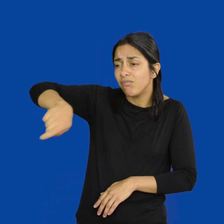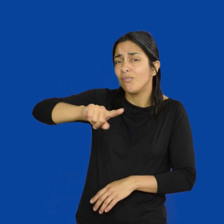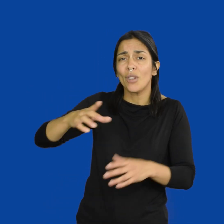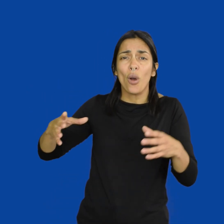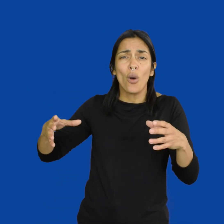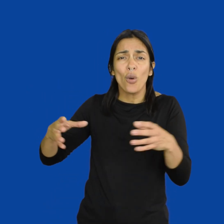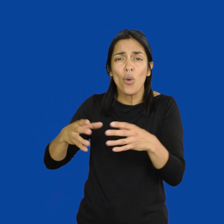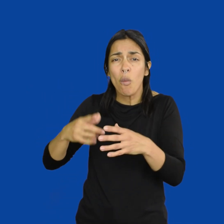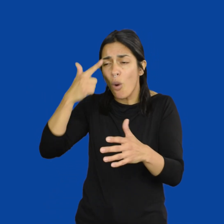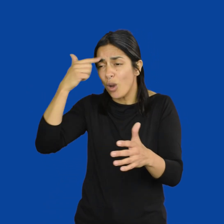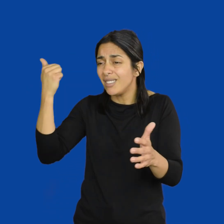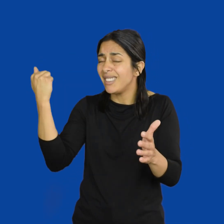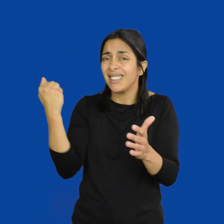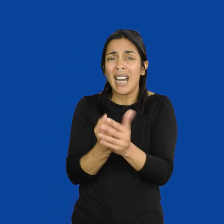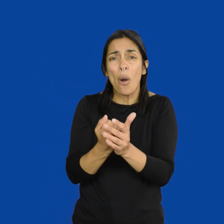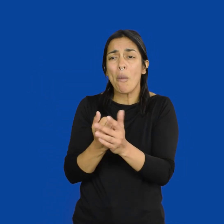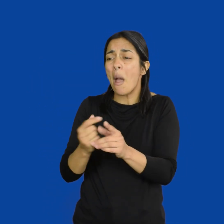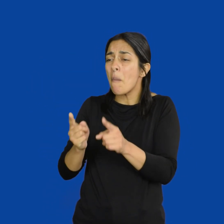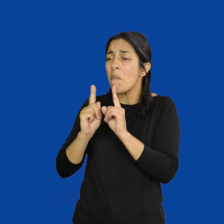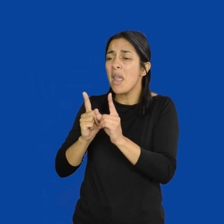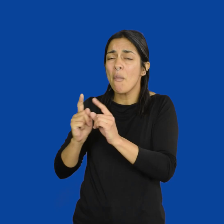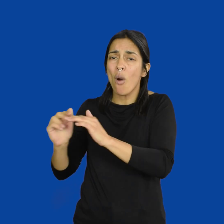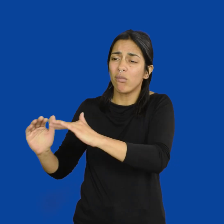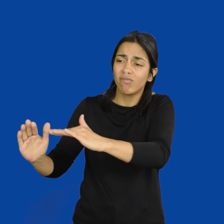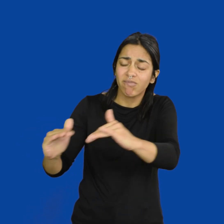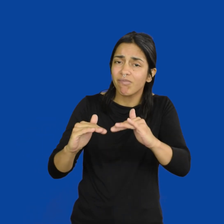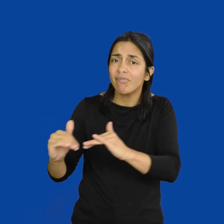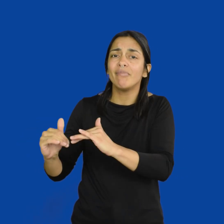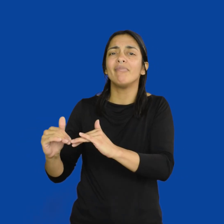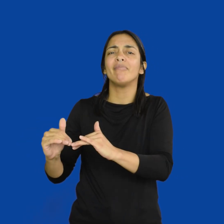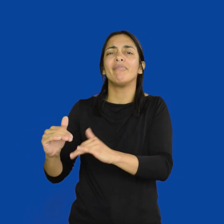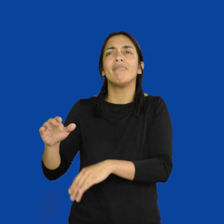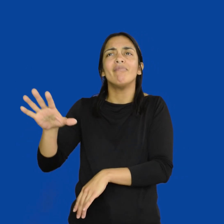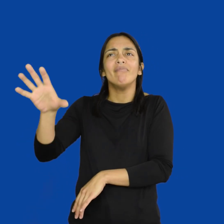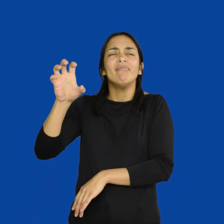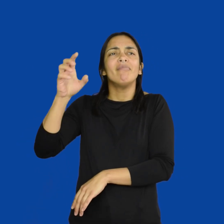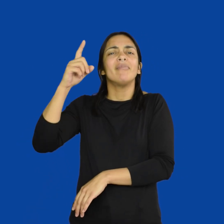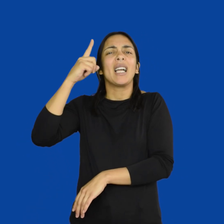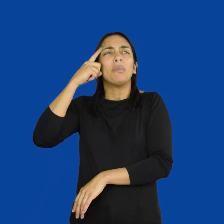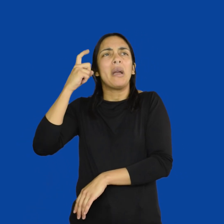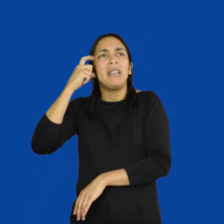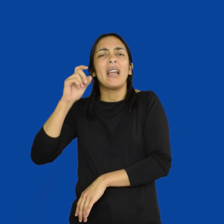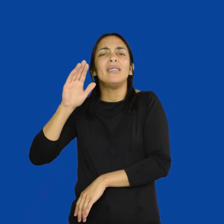carga enorme para la persona traumatizada, la cual no desea volver a enfrentar todo eso relatando